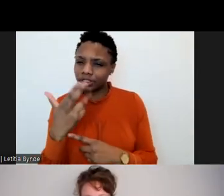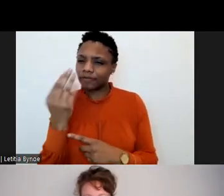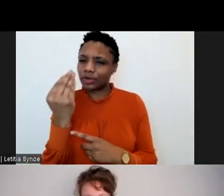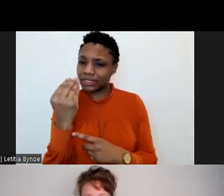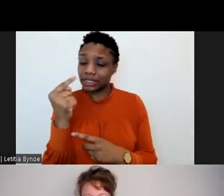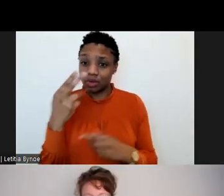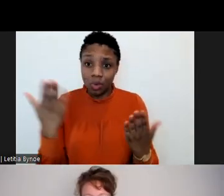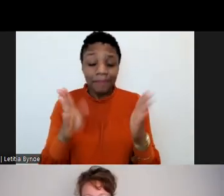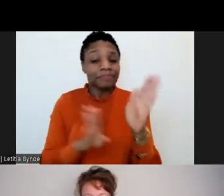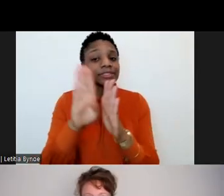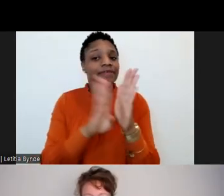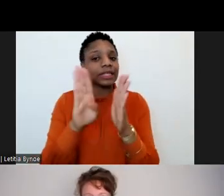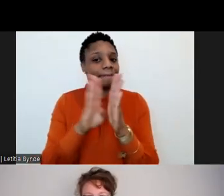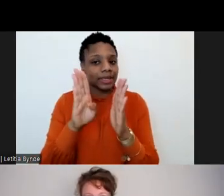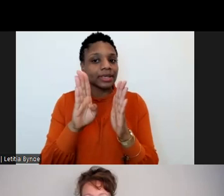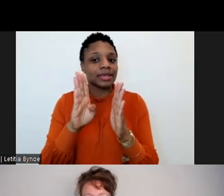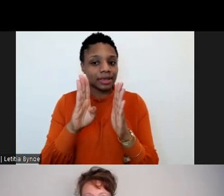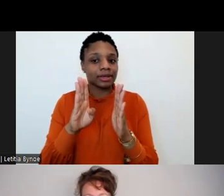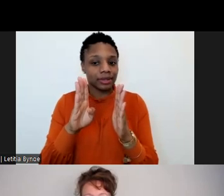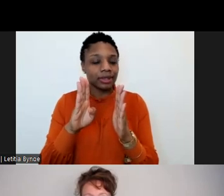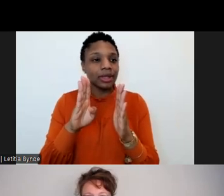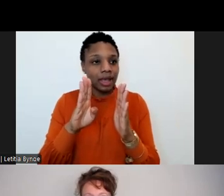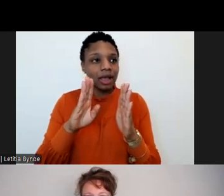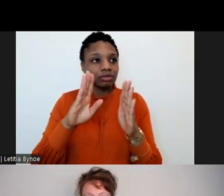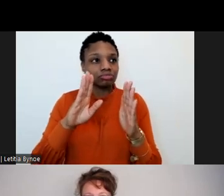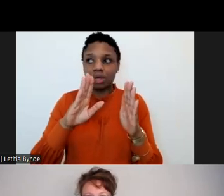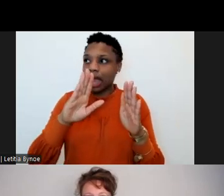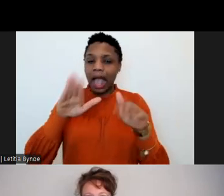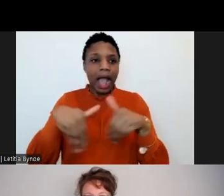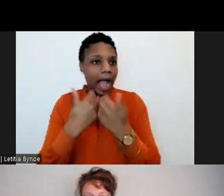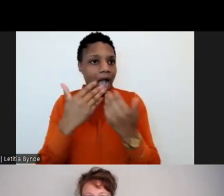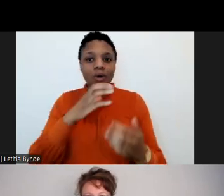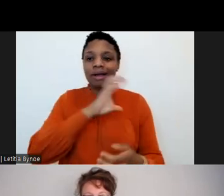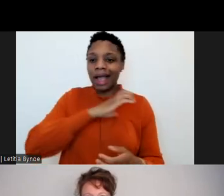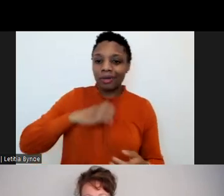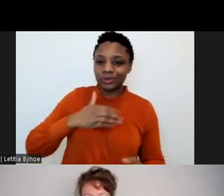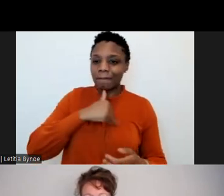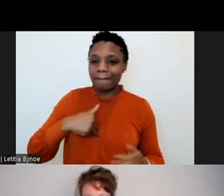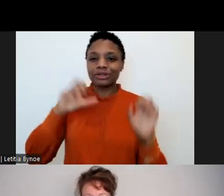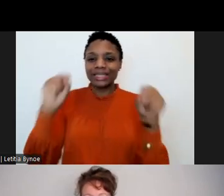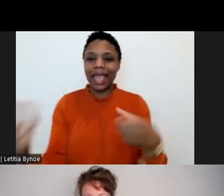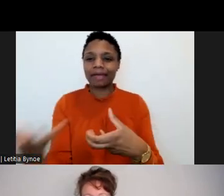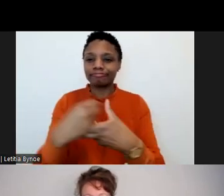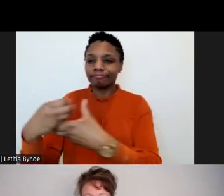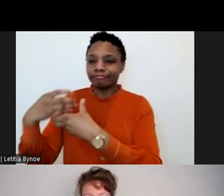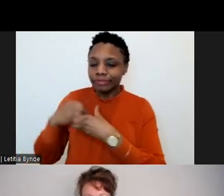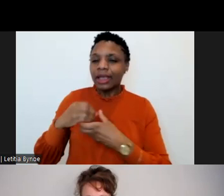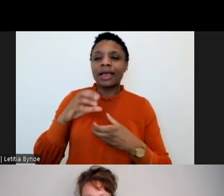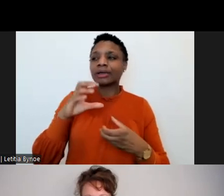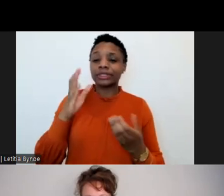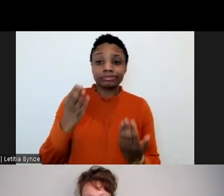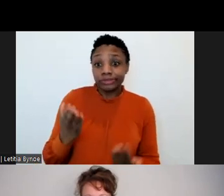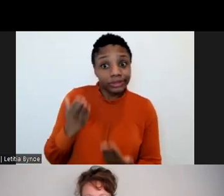elementos de la agenda eh si podemos tener la